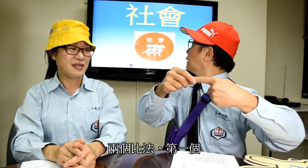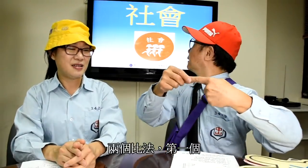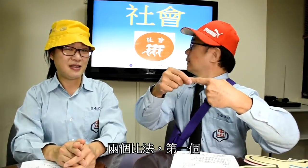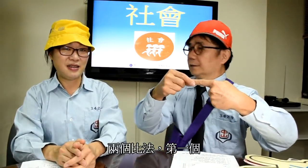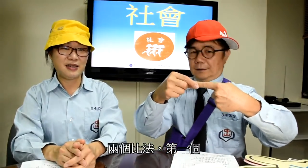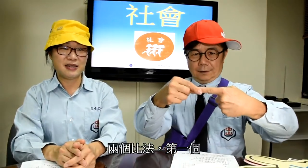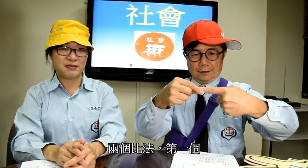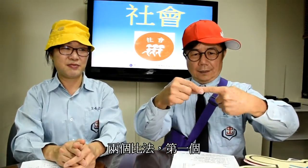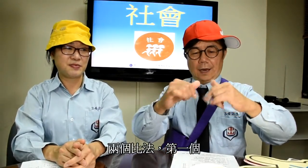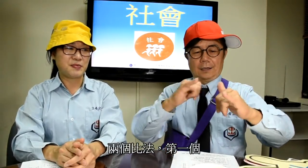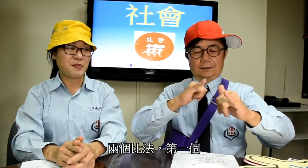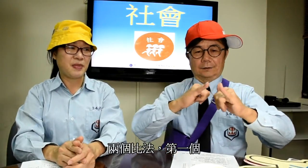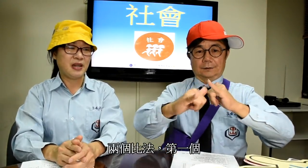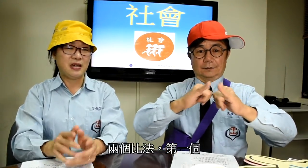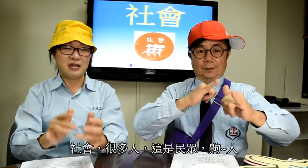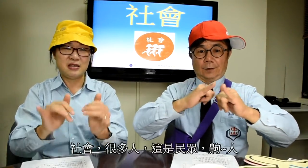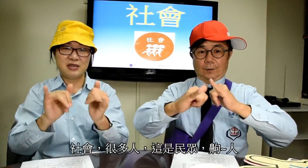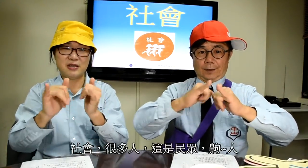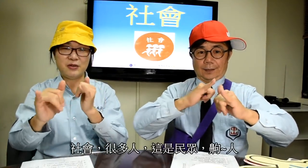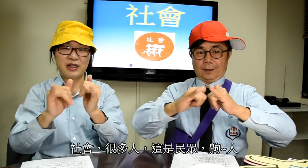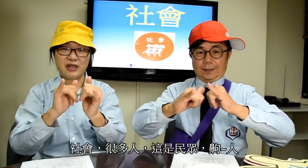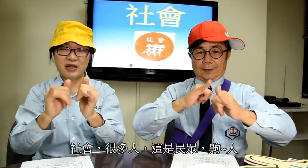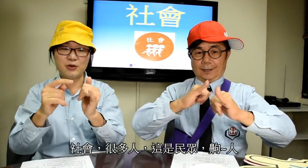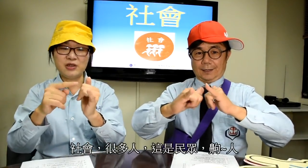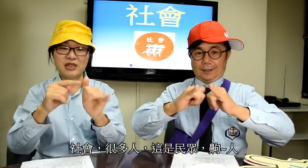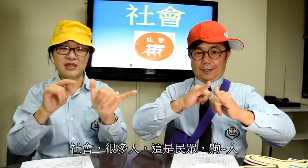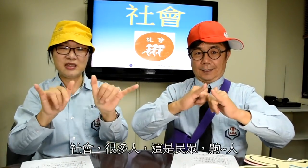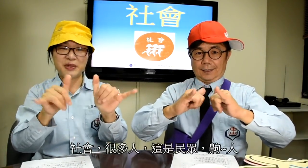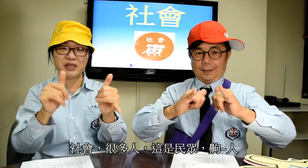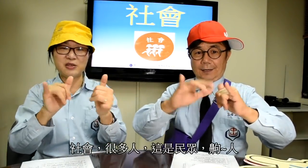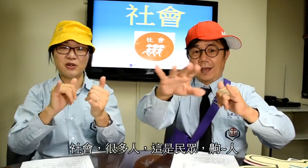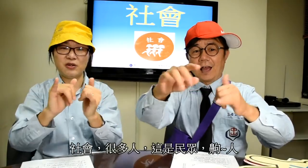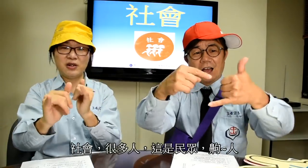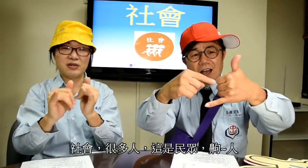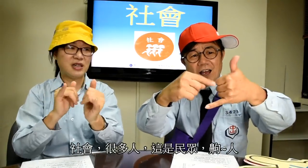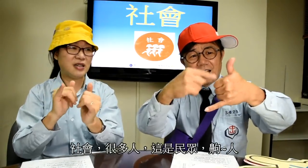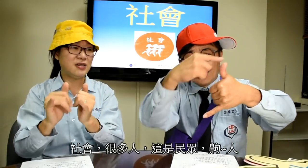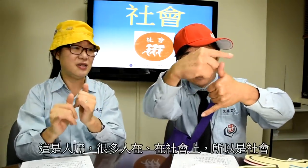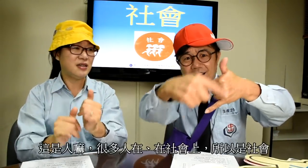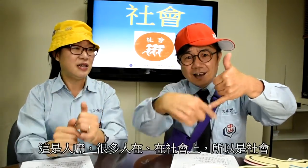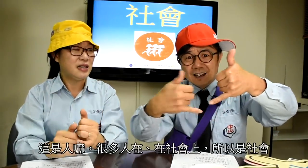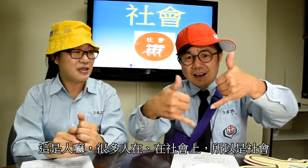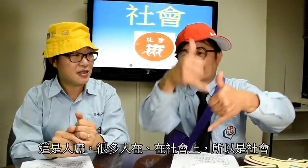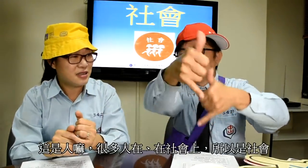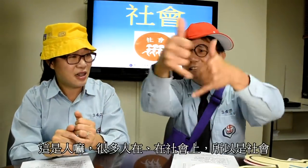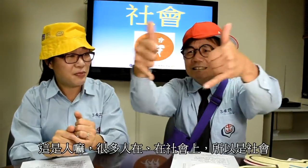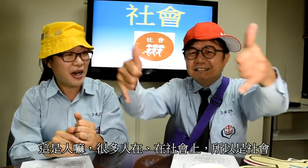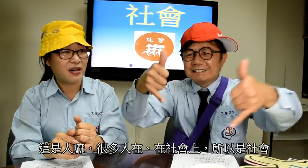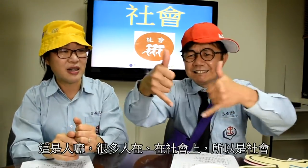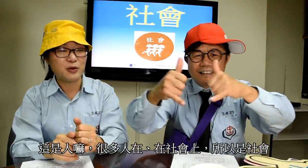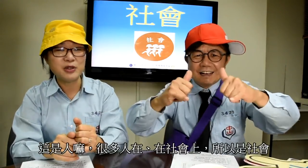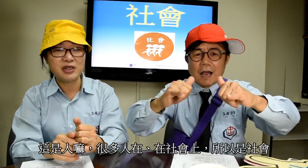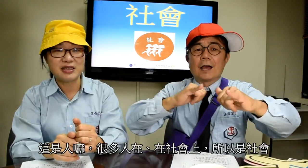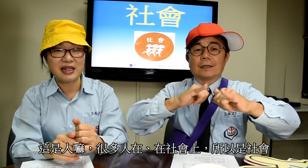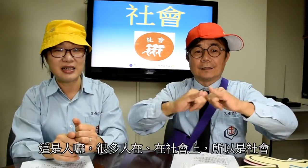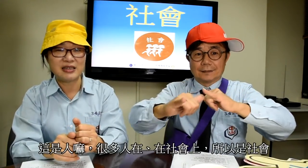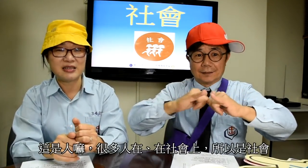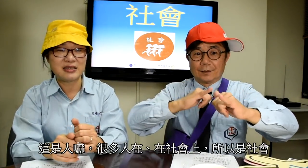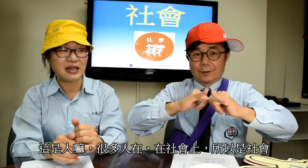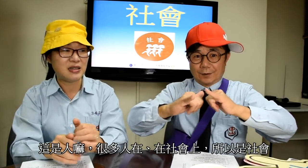第一个社会，很多人这是民众哈，人这是人嘛哈，很多人在社